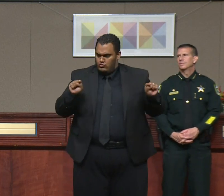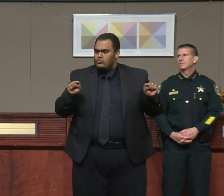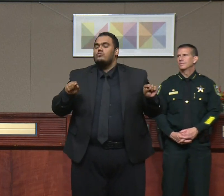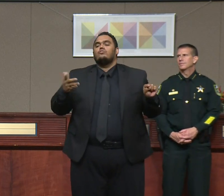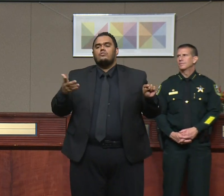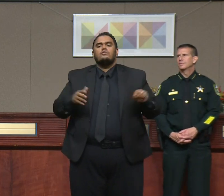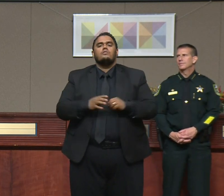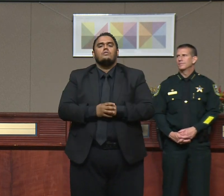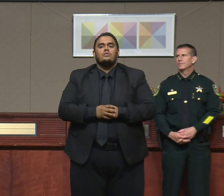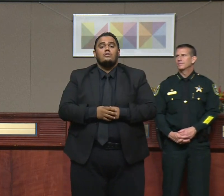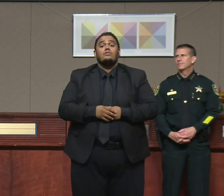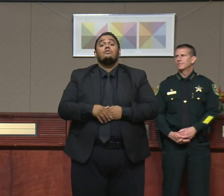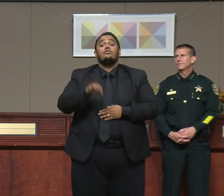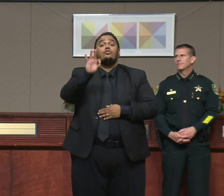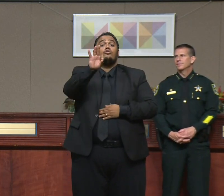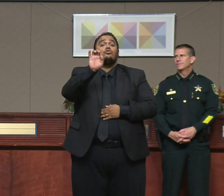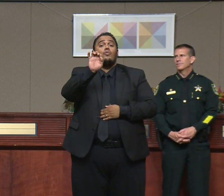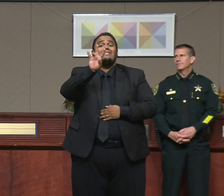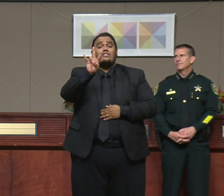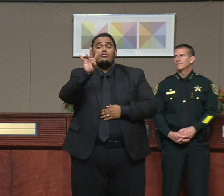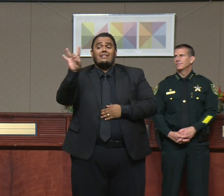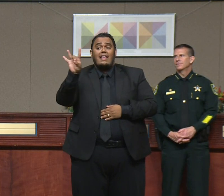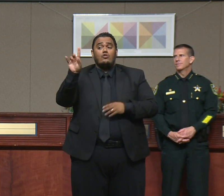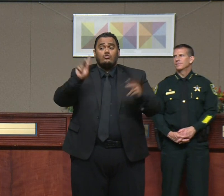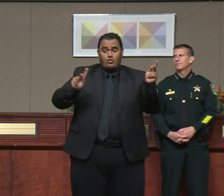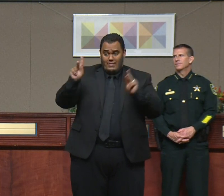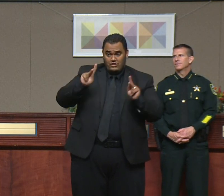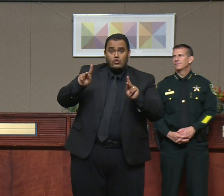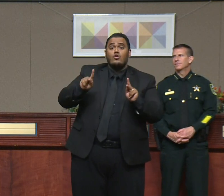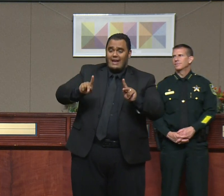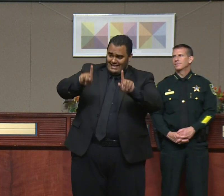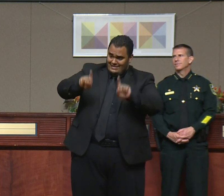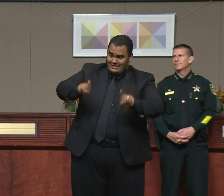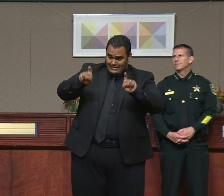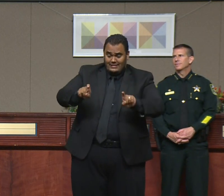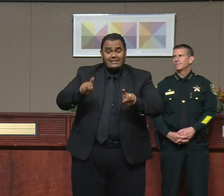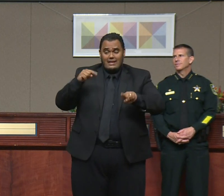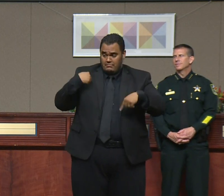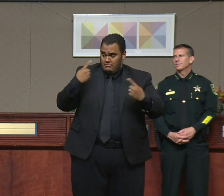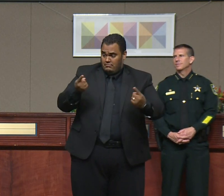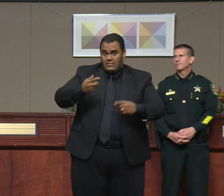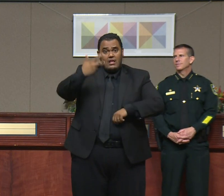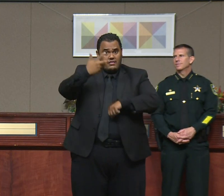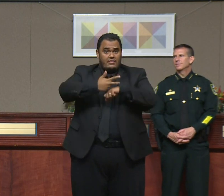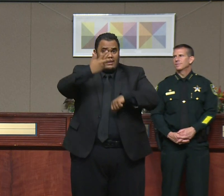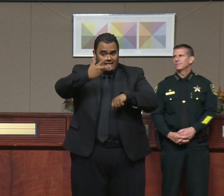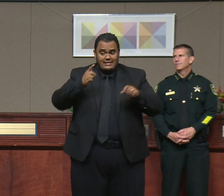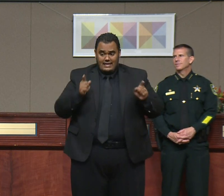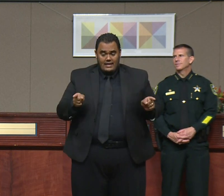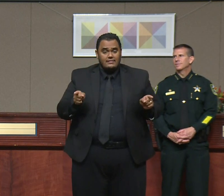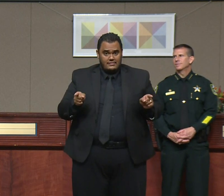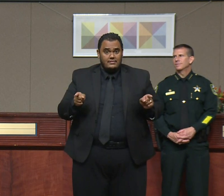Claro. 978 personas recibieron pruebas en los 3 días y de esas